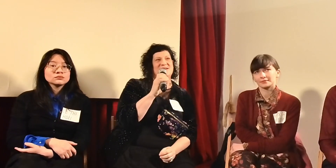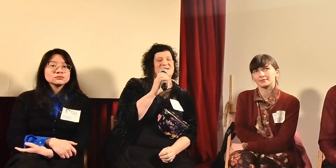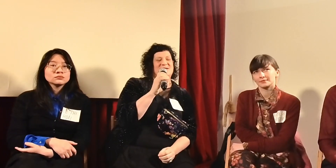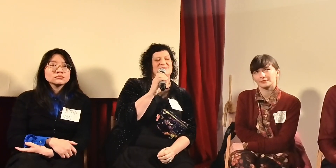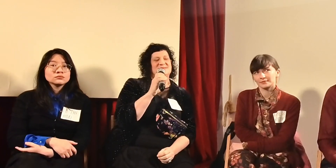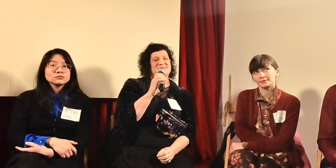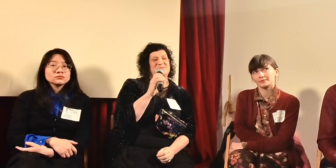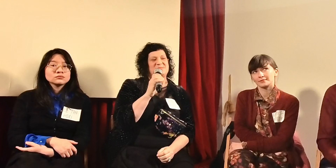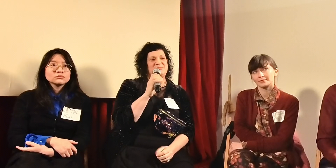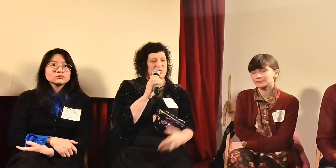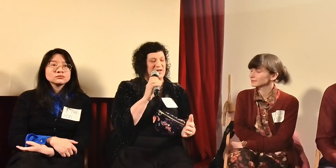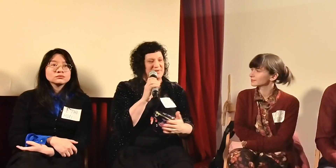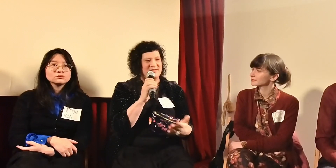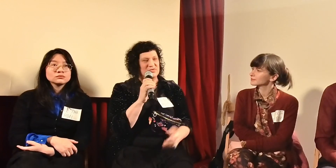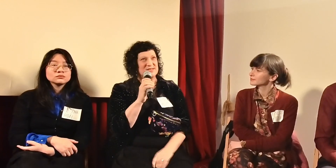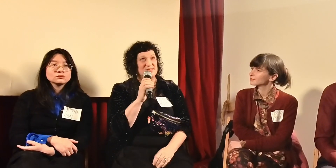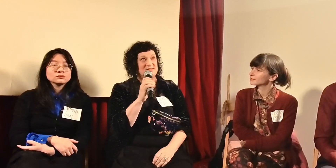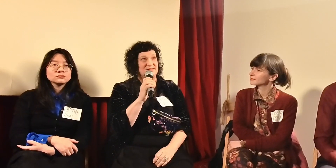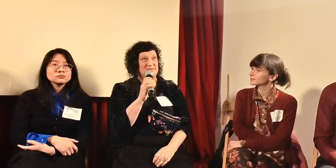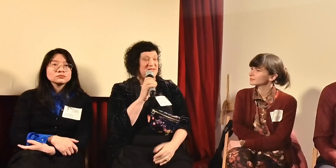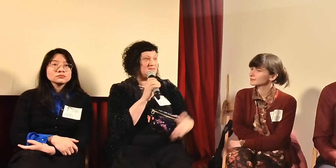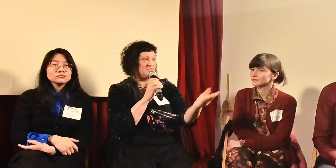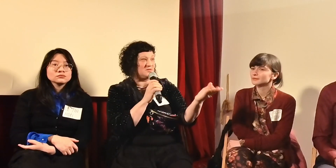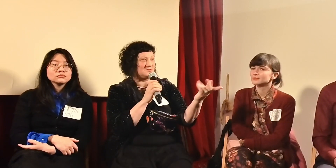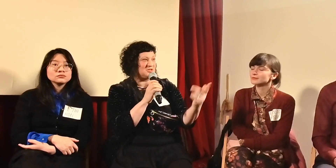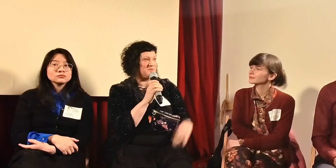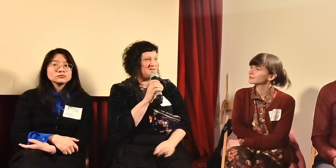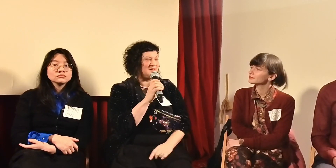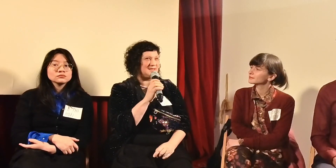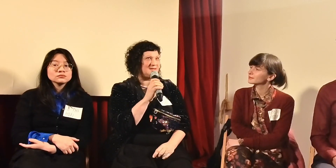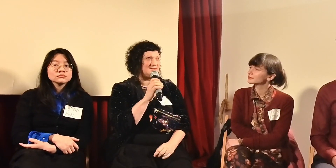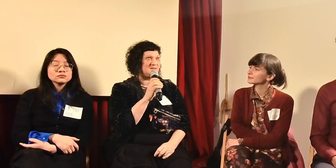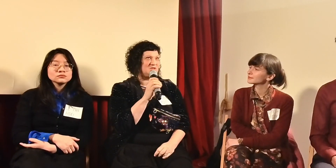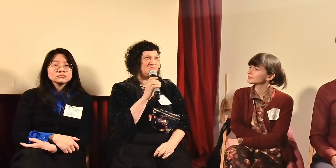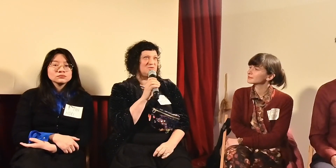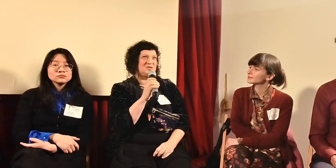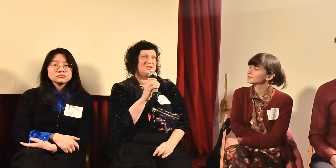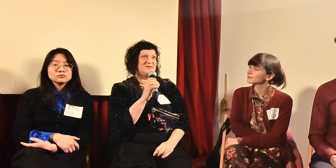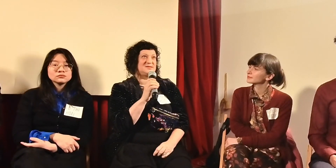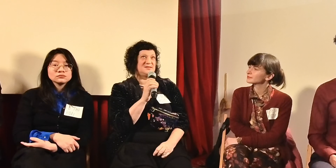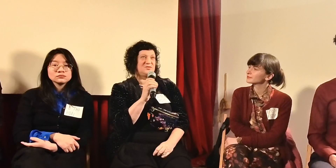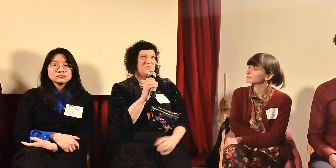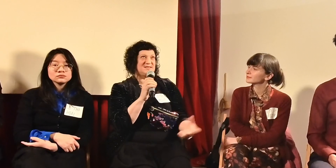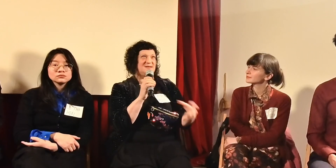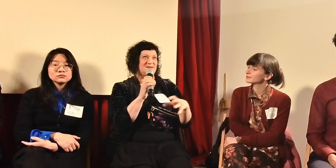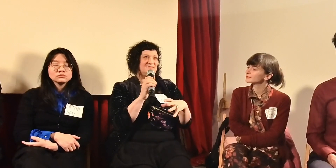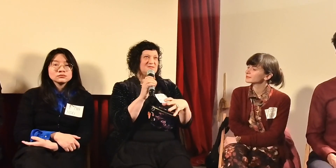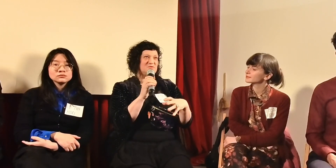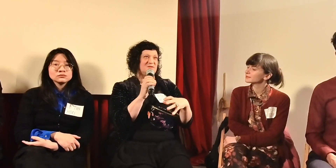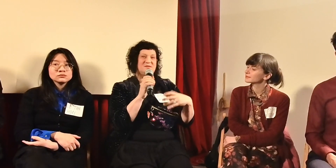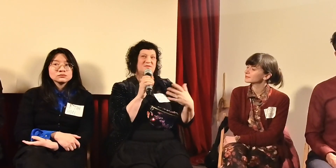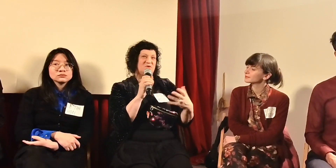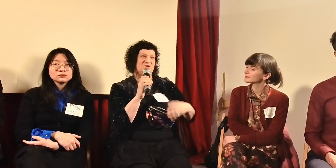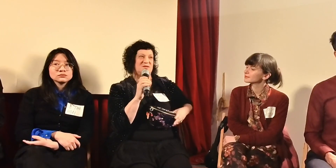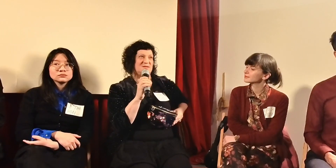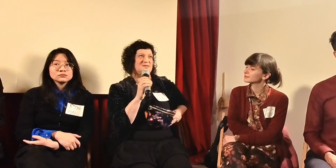odchádzajú podľa práve otázky. Mne sa ľúbilo hrozne, čo povedala Daniar na začiatku, že vlastne ten umelecký